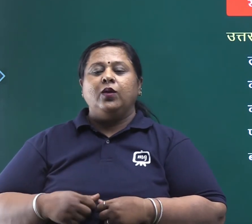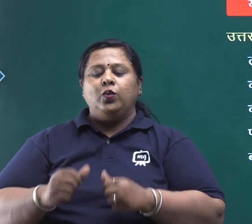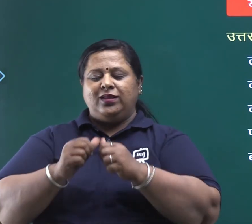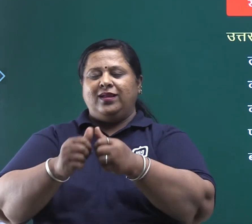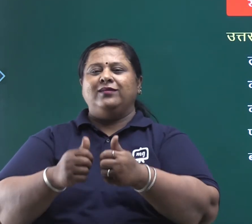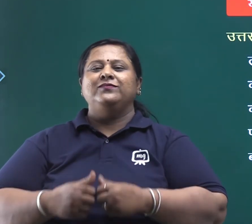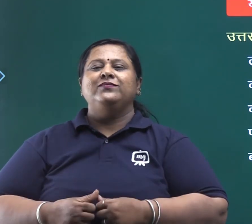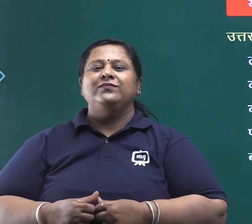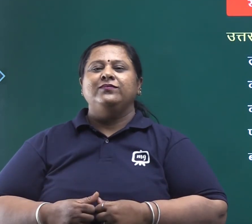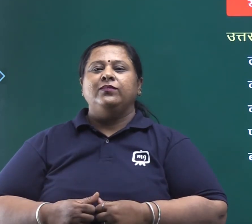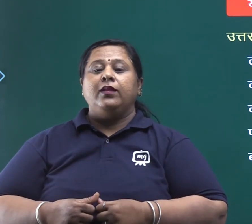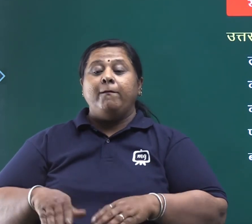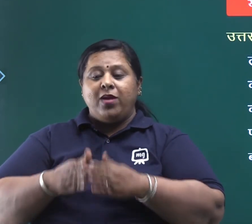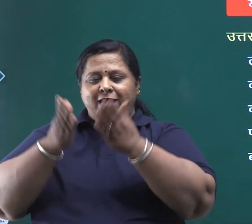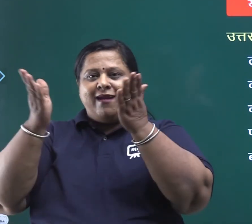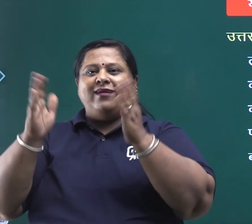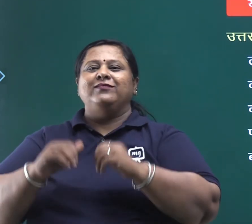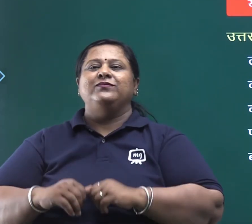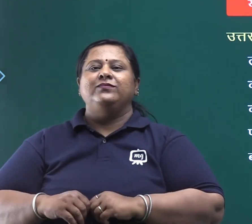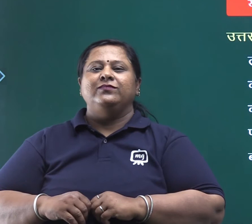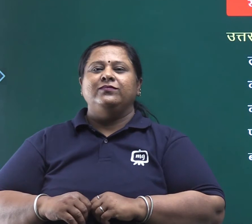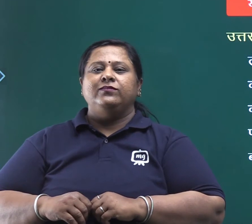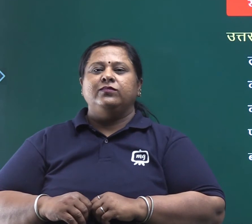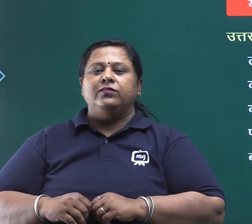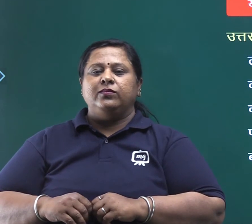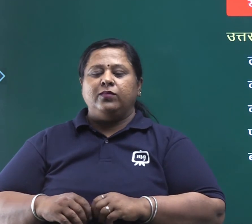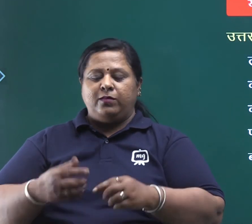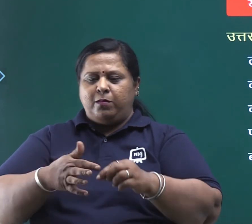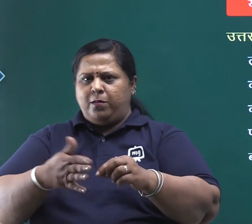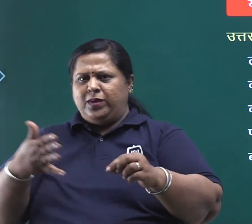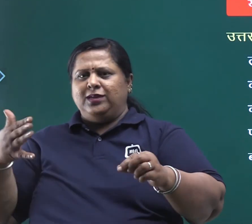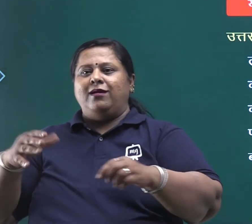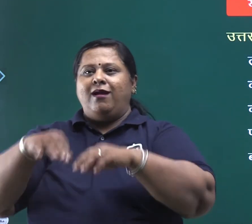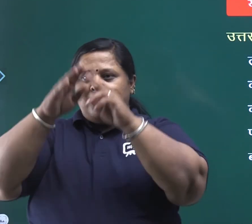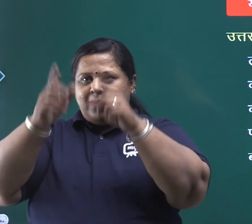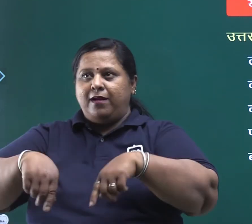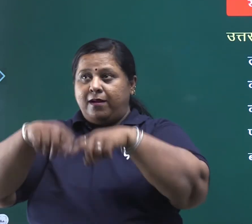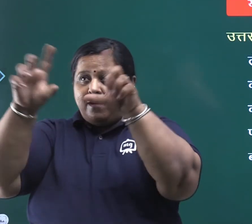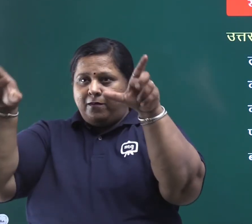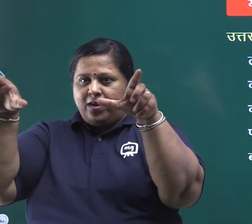उत्तर है पेड़, बिजली का खंभा,